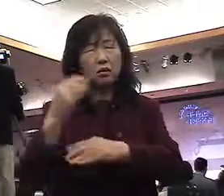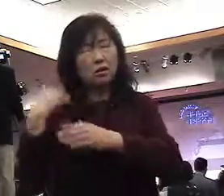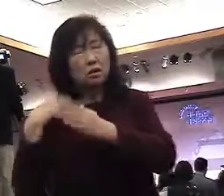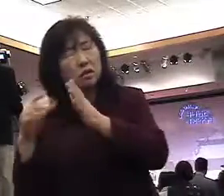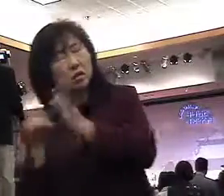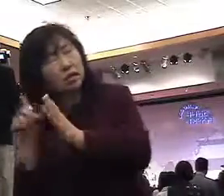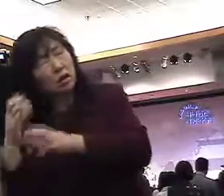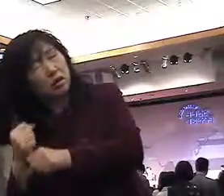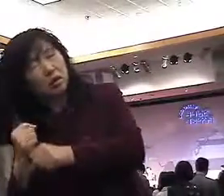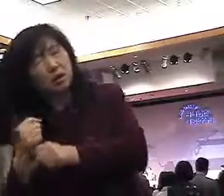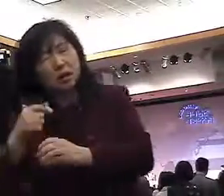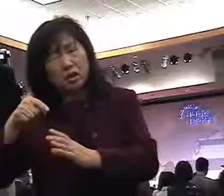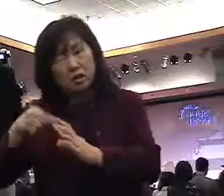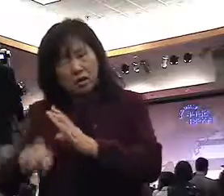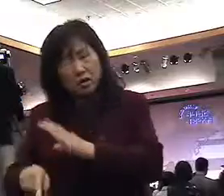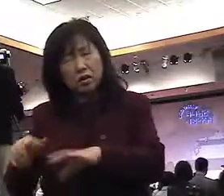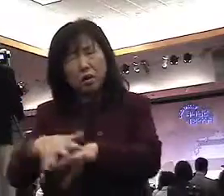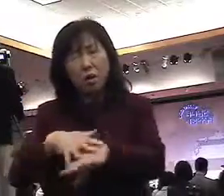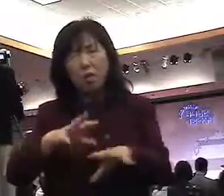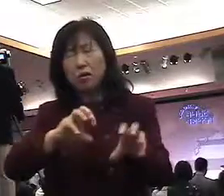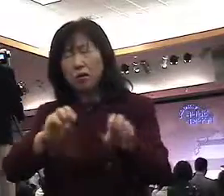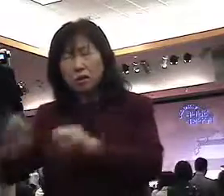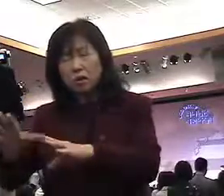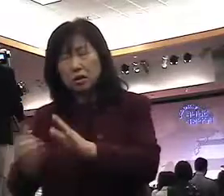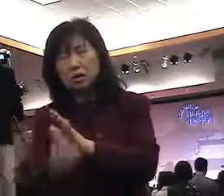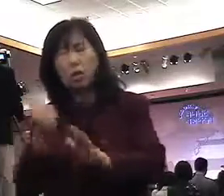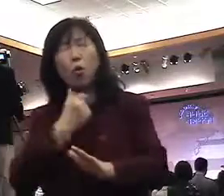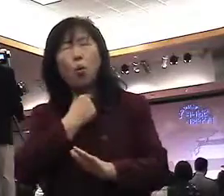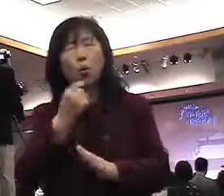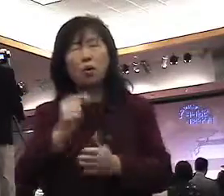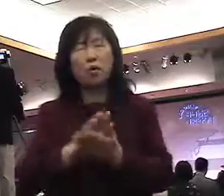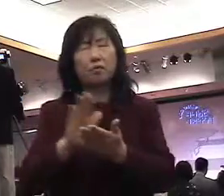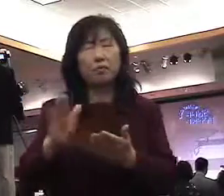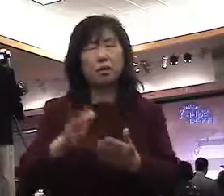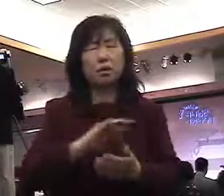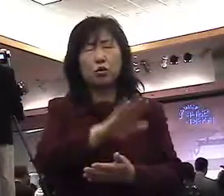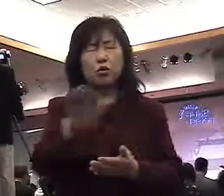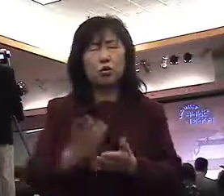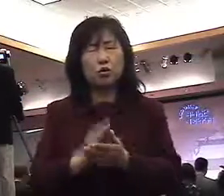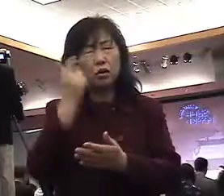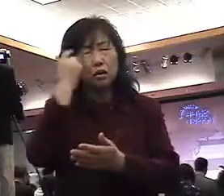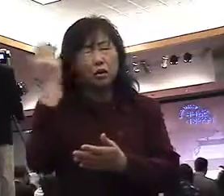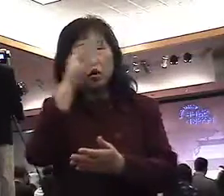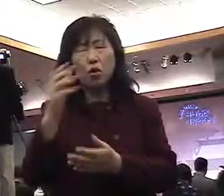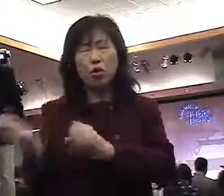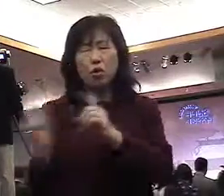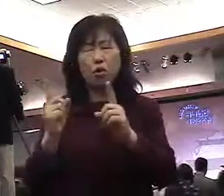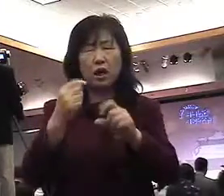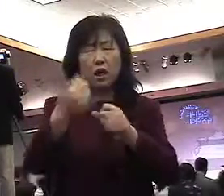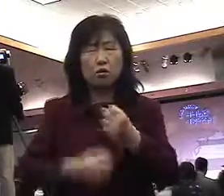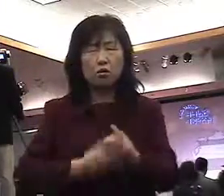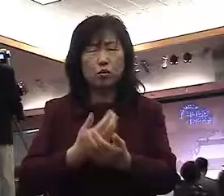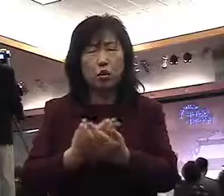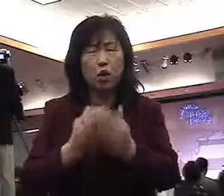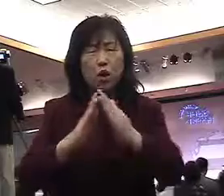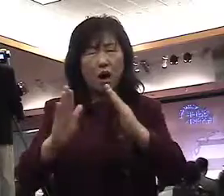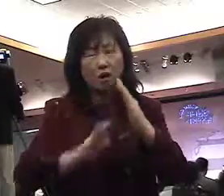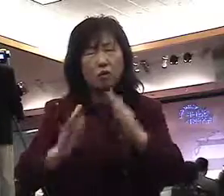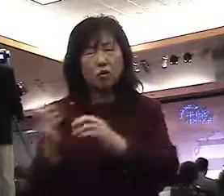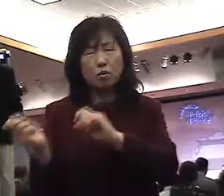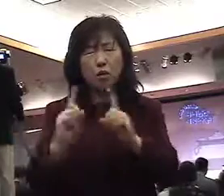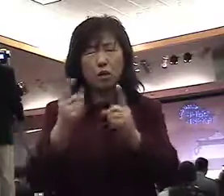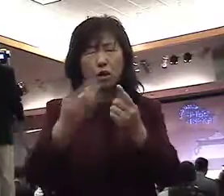깊은 곳에 금을 던지는 저희들 되기를 소원합니다. 저희들의 영혼을 부흥케 하여 주시고 가정을 부흥케